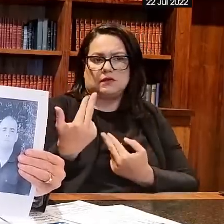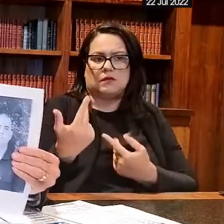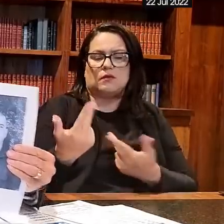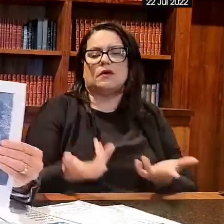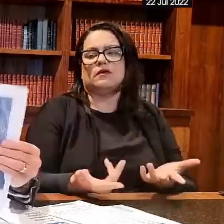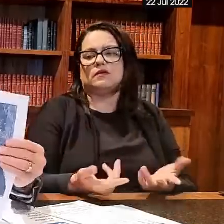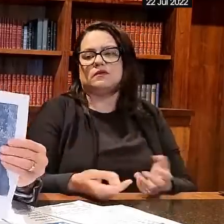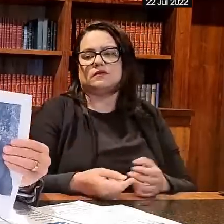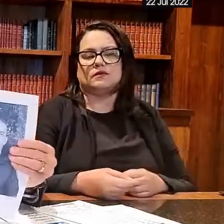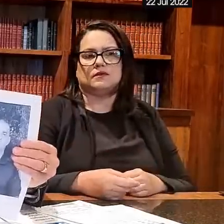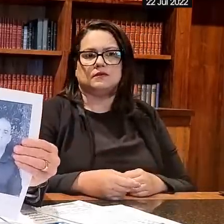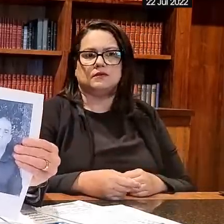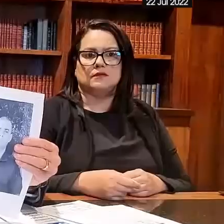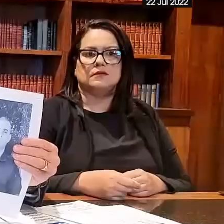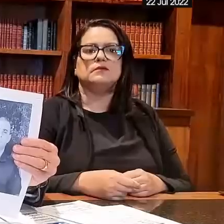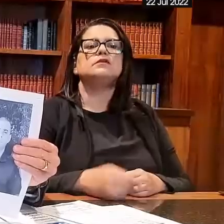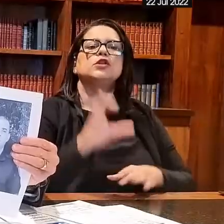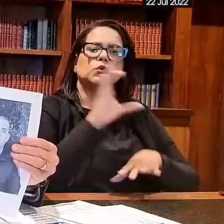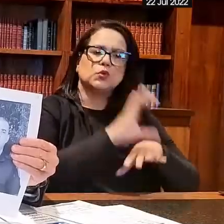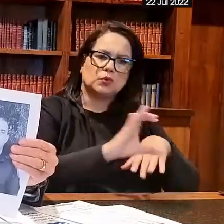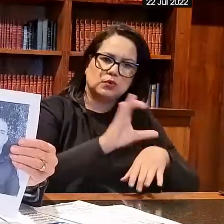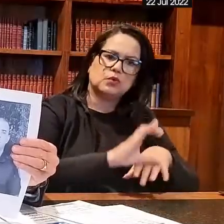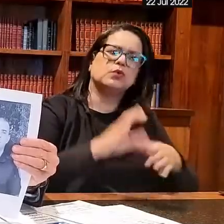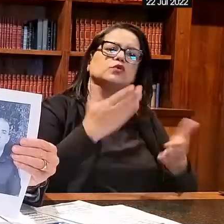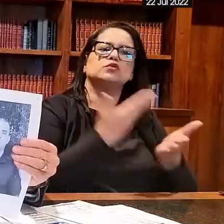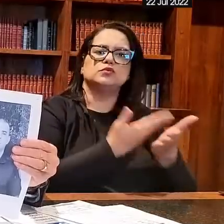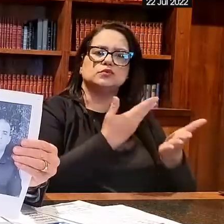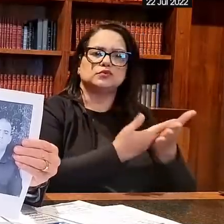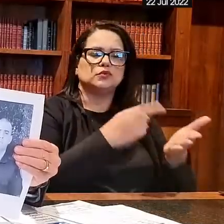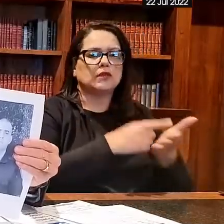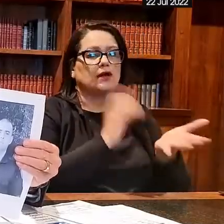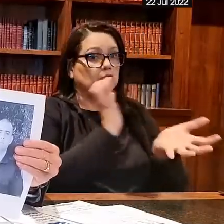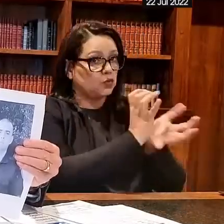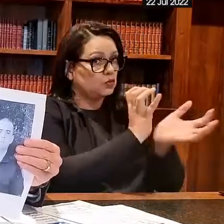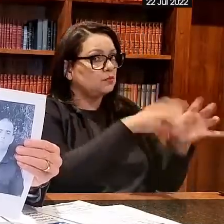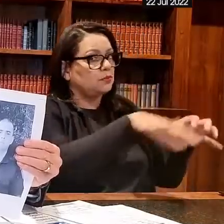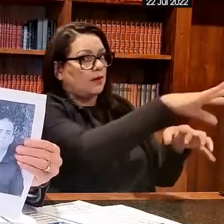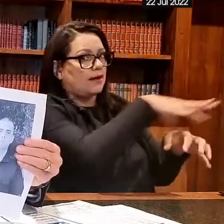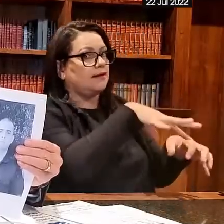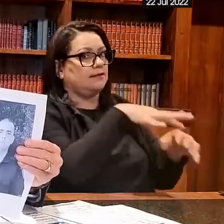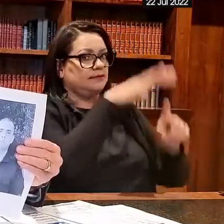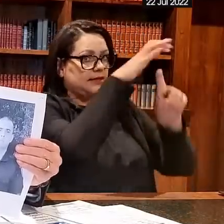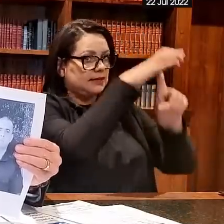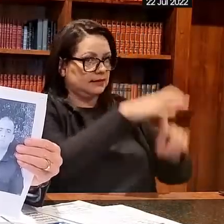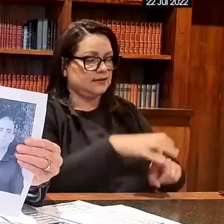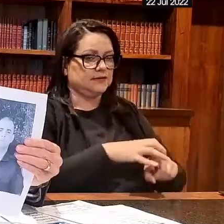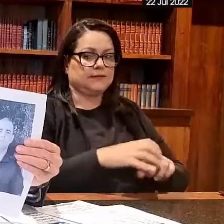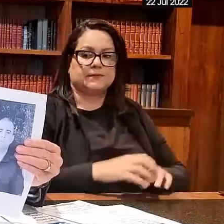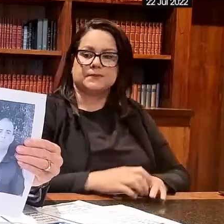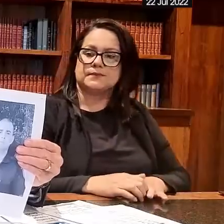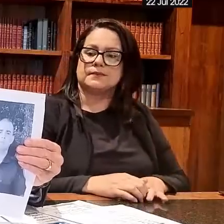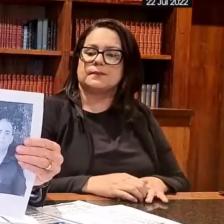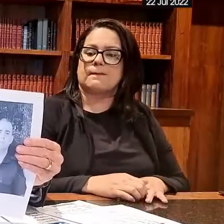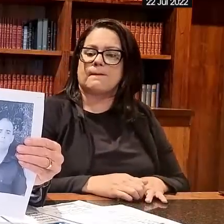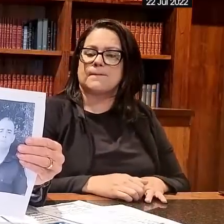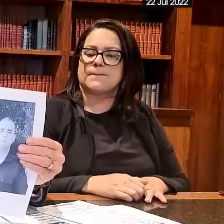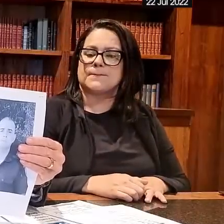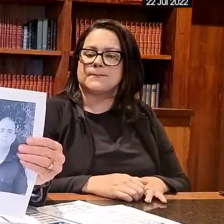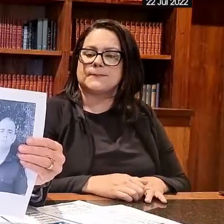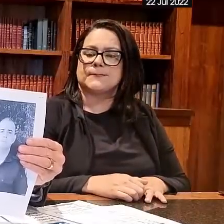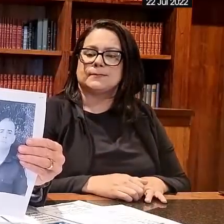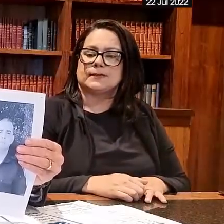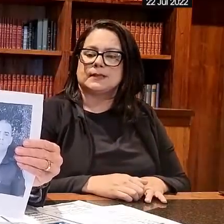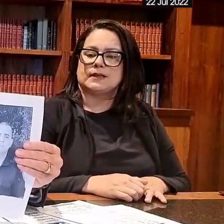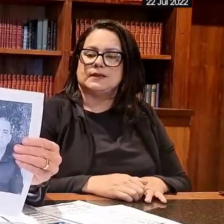e deve ter sido feito o curso e quando você viu em algumas cidades da brigada paraquedista e